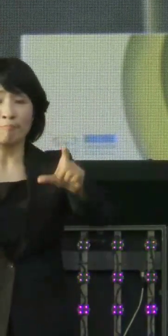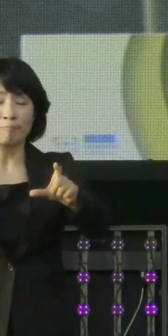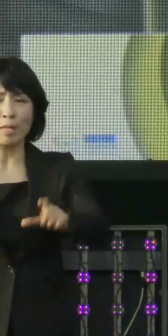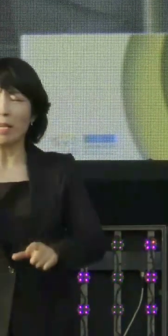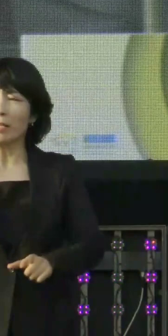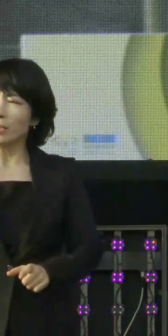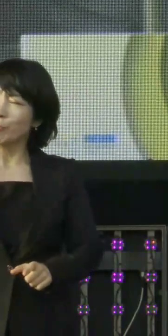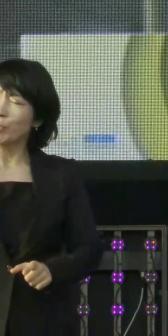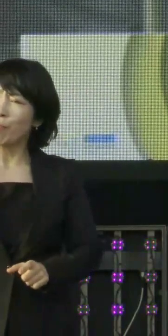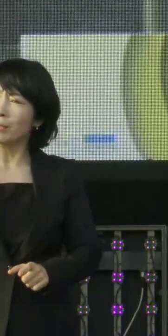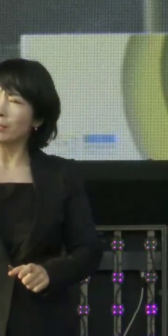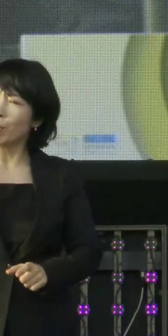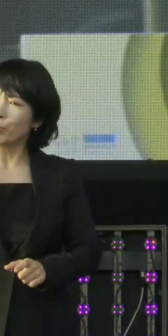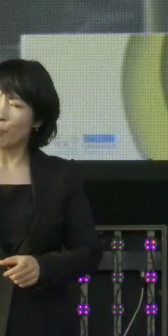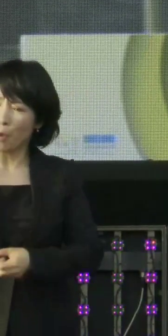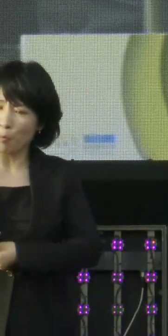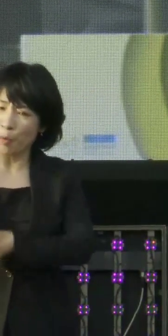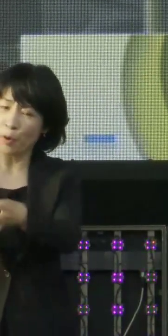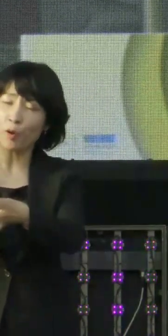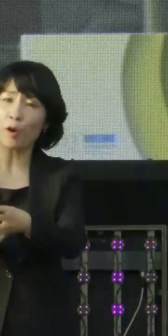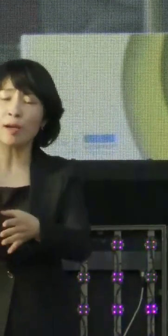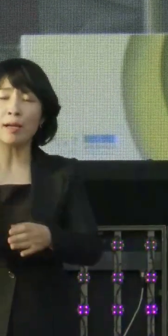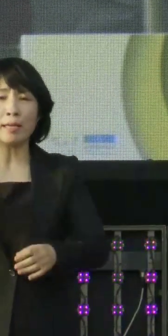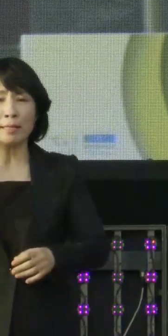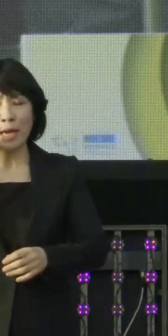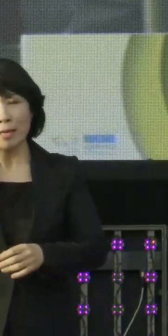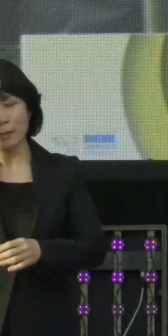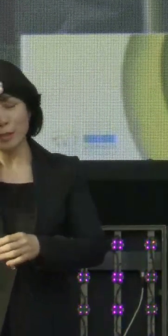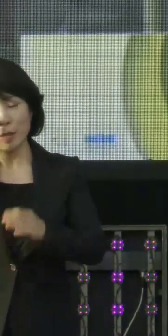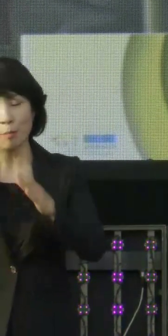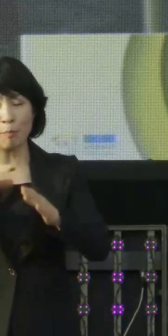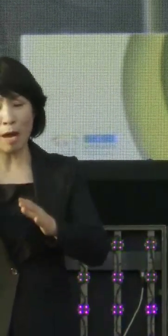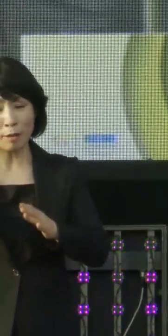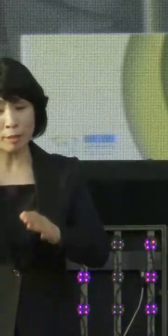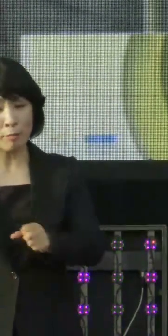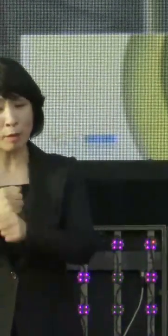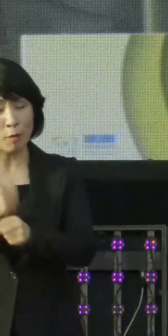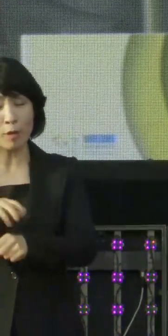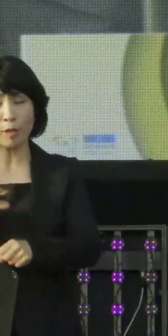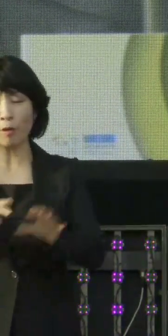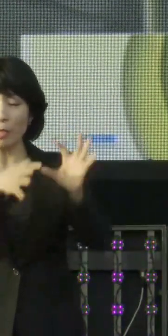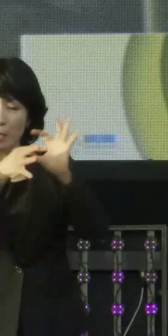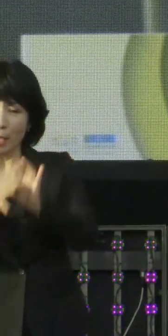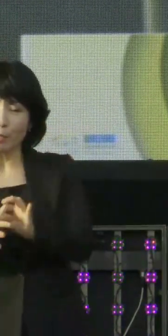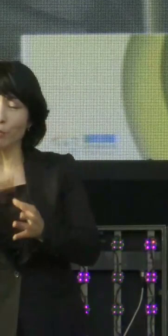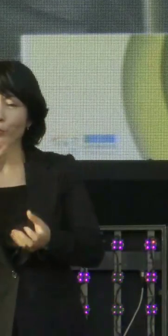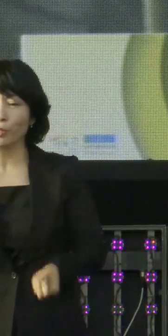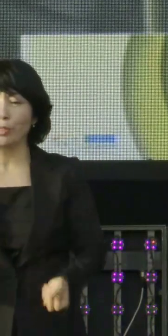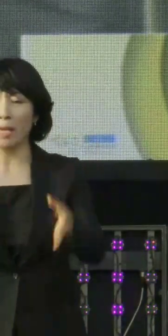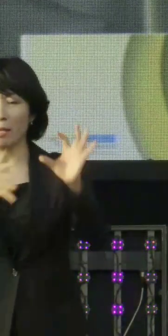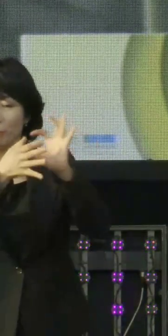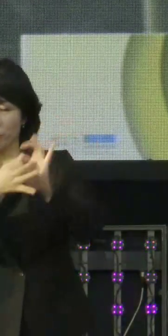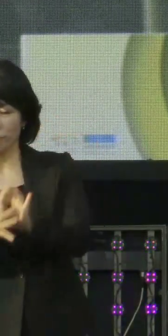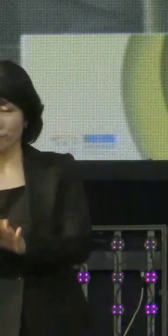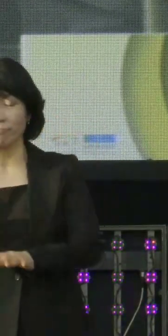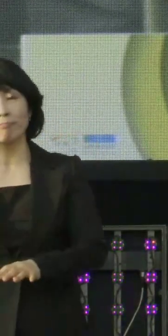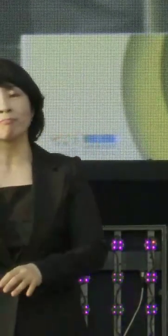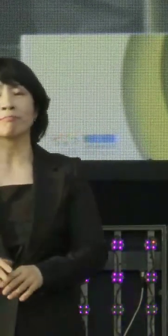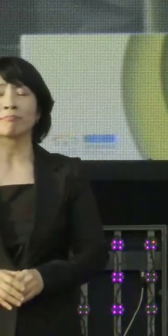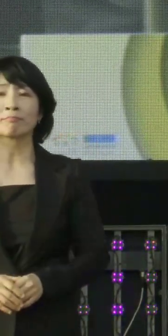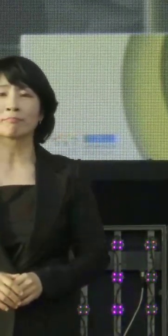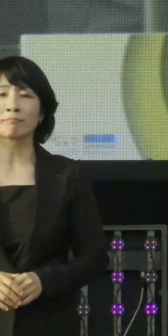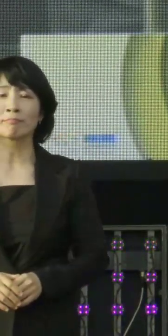3천 평의 이천 도자 예술마을을 조성하여 도자기 축제를 개최하고 있습니다. 이천 도자기